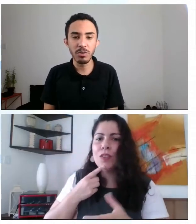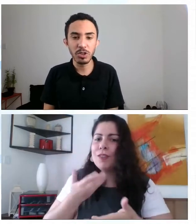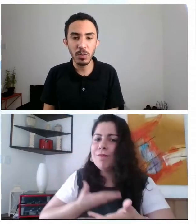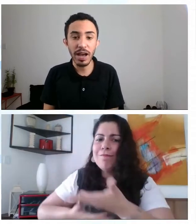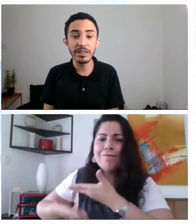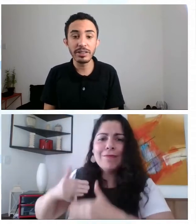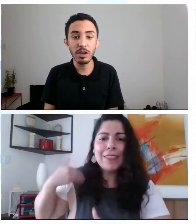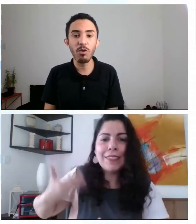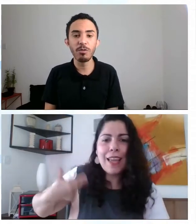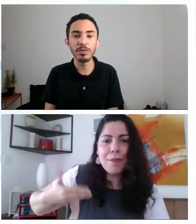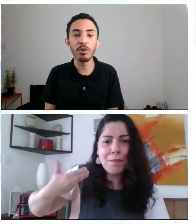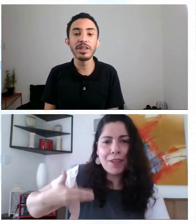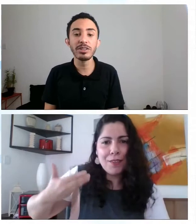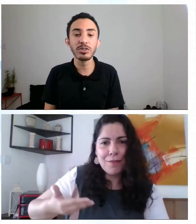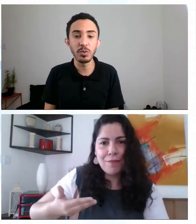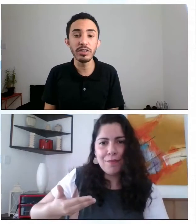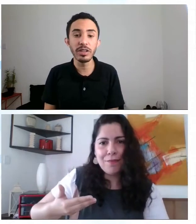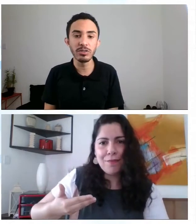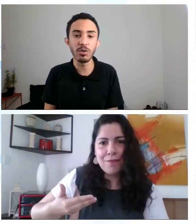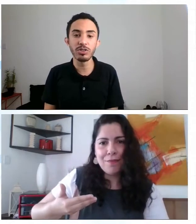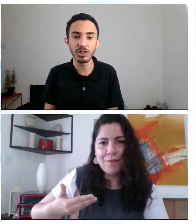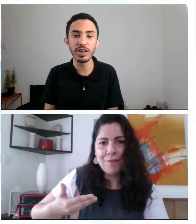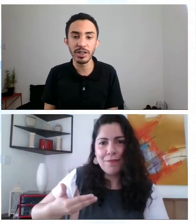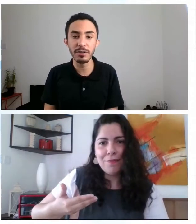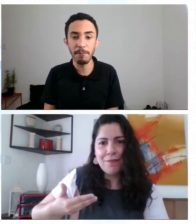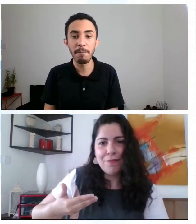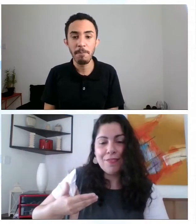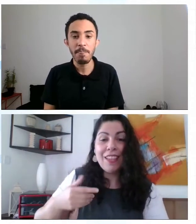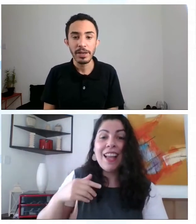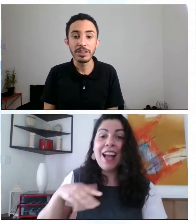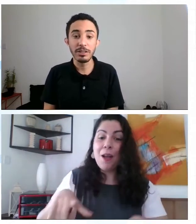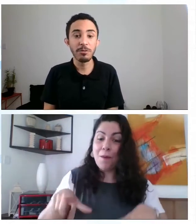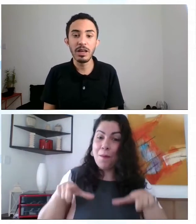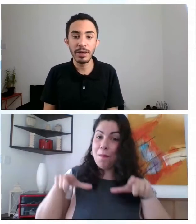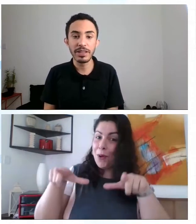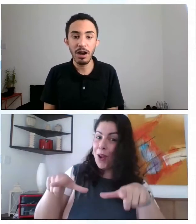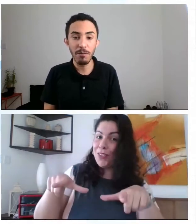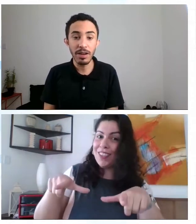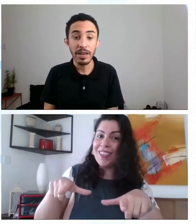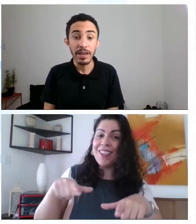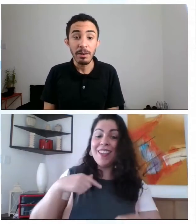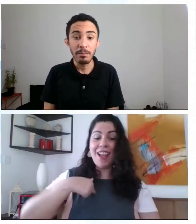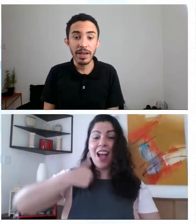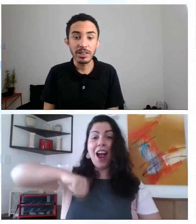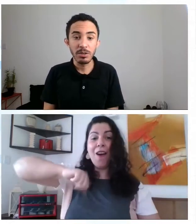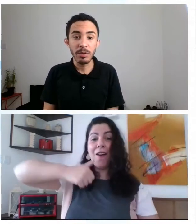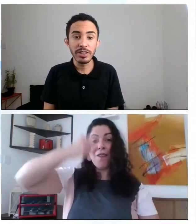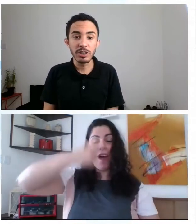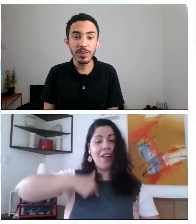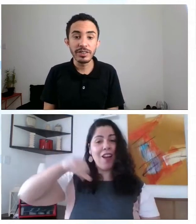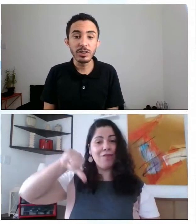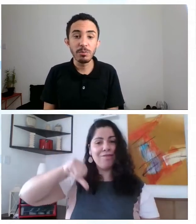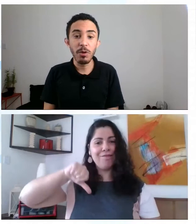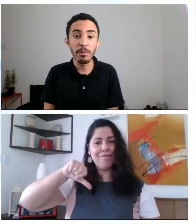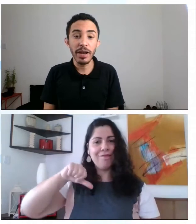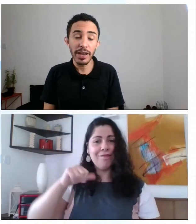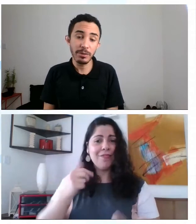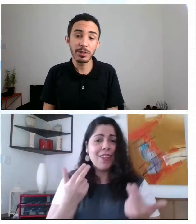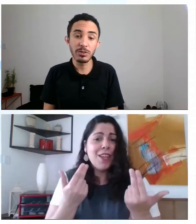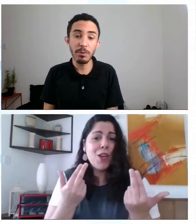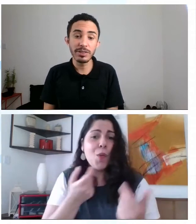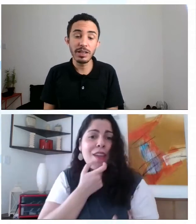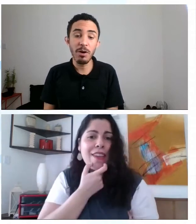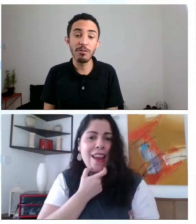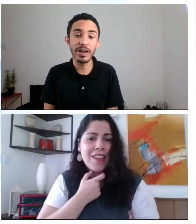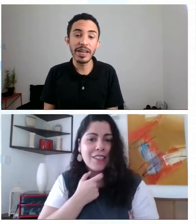de formação continuada, tem convívio com a comunidade surda no seu cotidiano, isso é fundamental, mas muitas das vezes esse diploma,